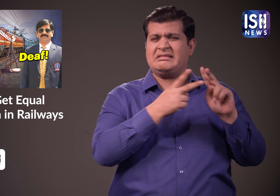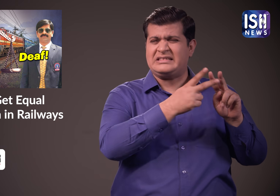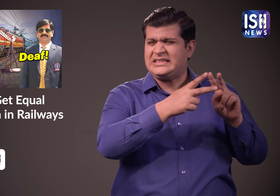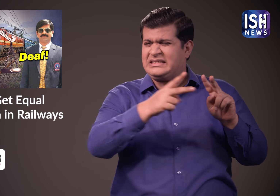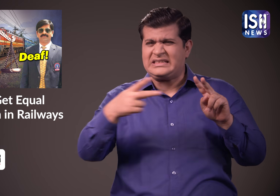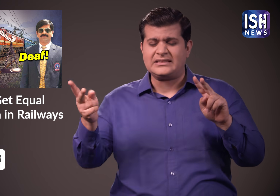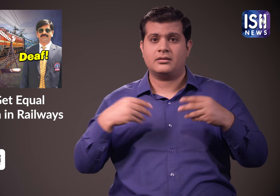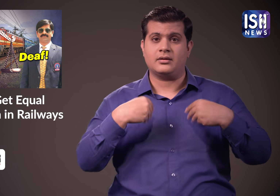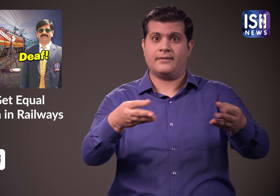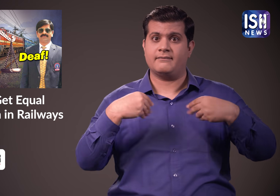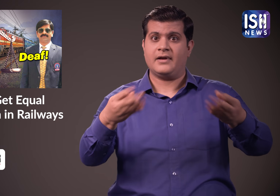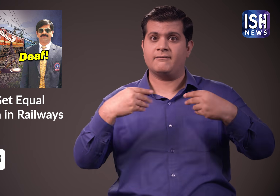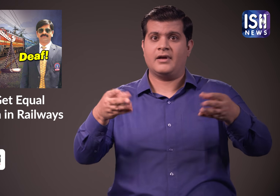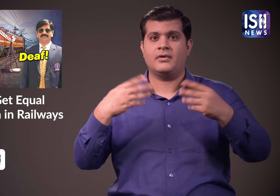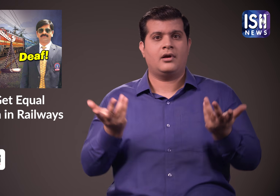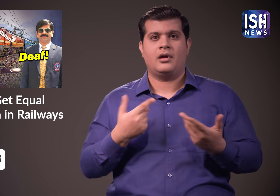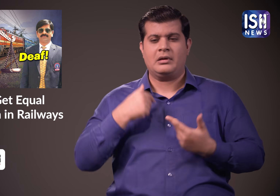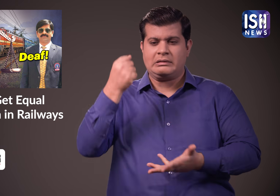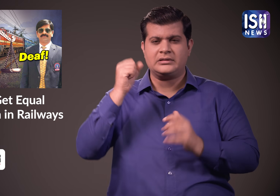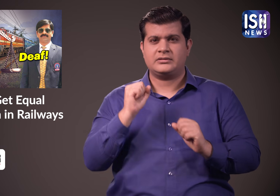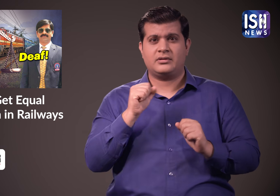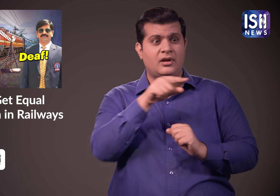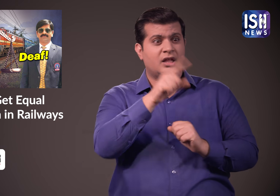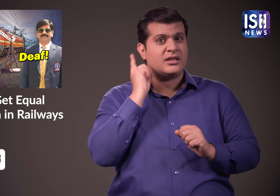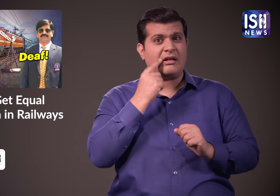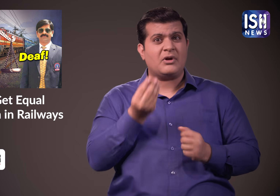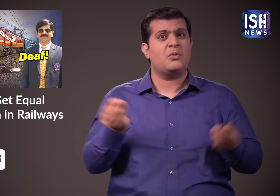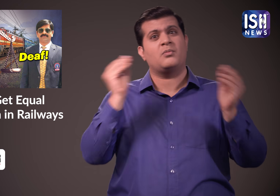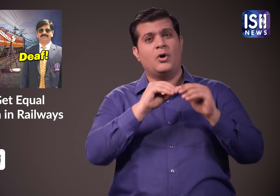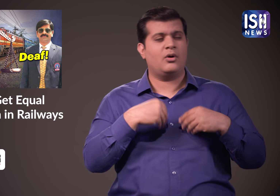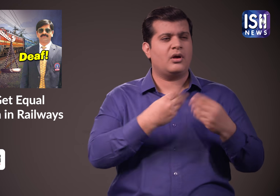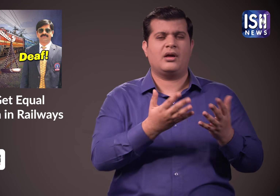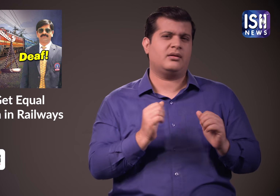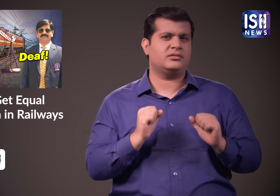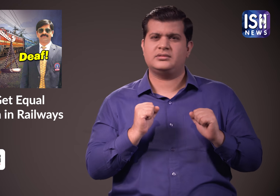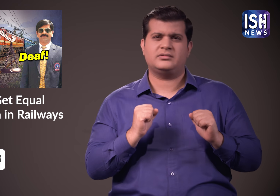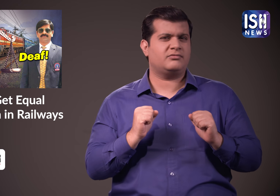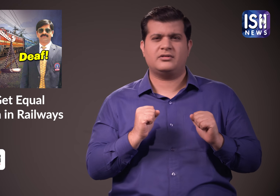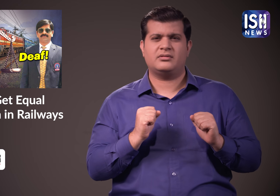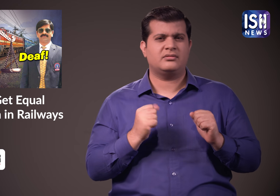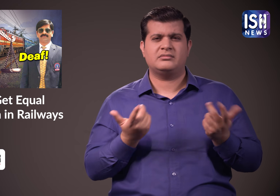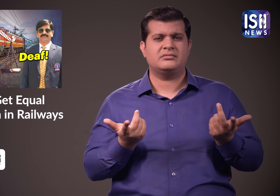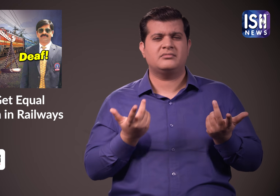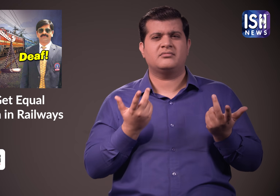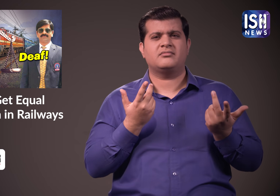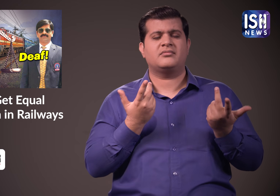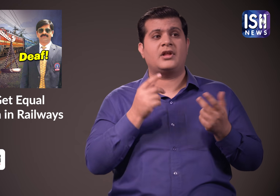की रियायते देते हैं। और railway के पास DEV को दी जाने वाली रियायत को बढ़ाने के लिए बजट नहीं